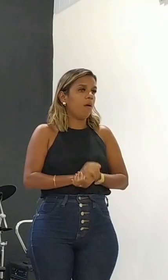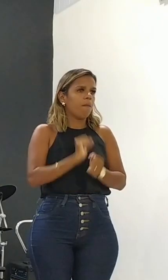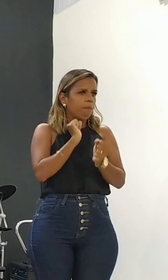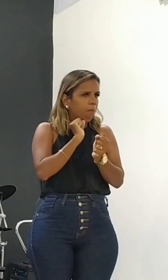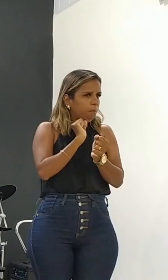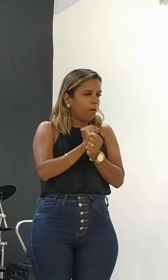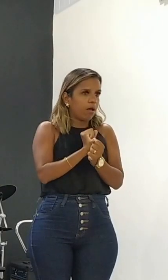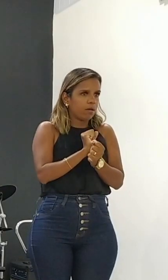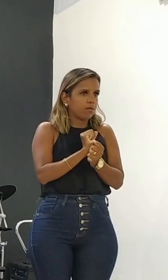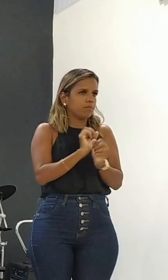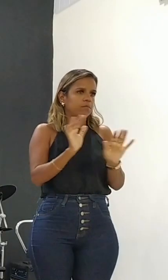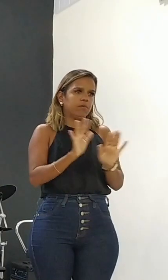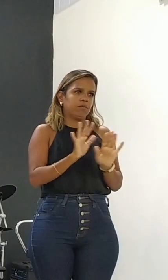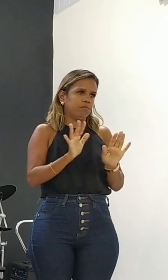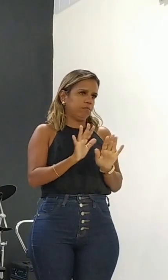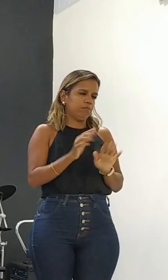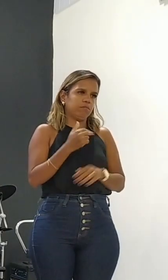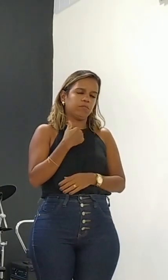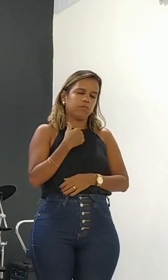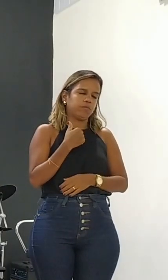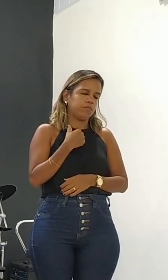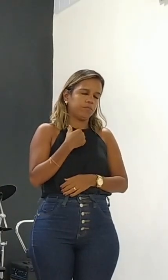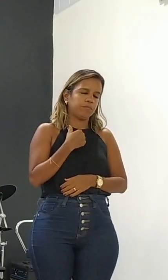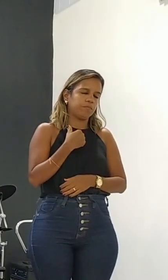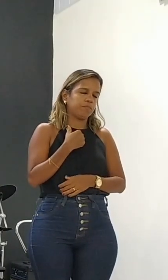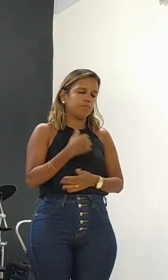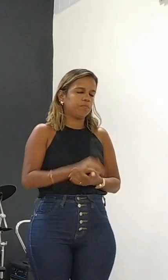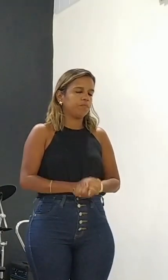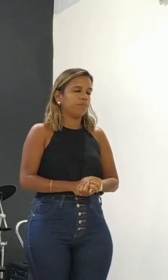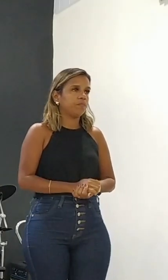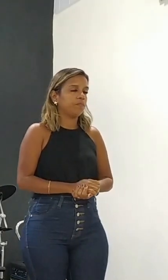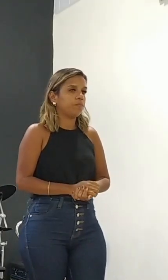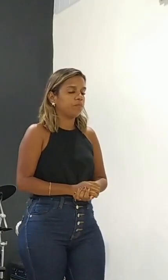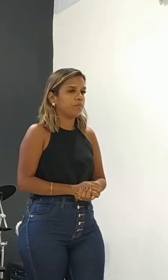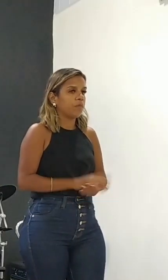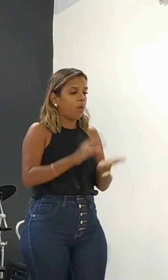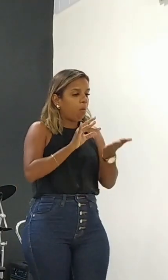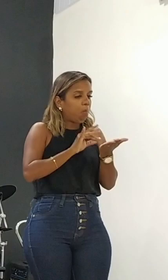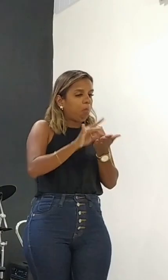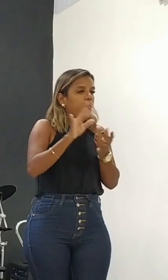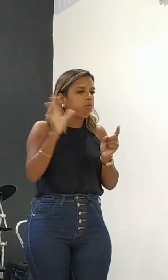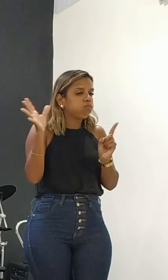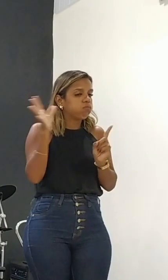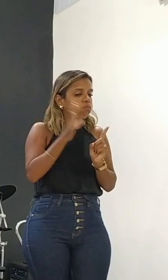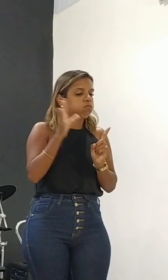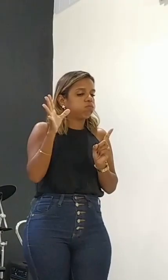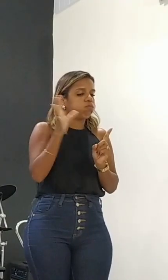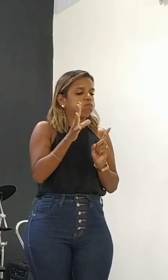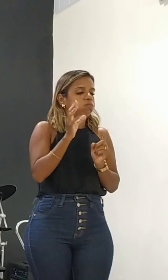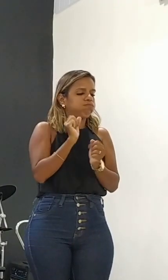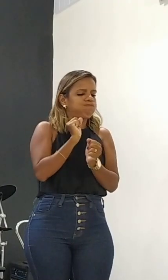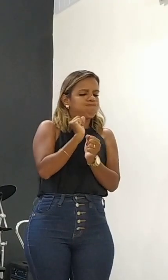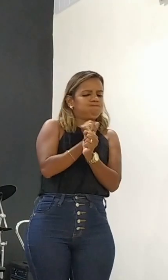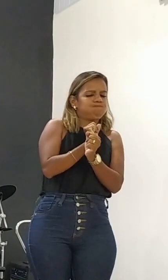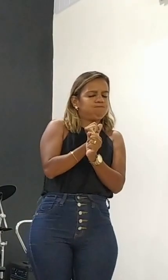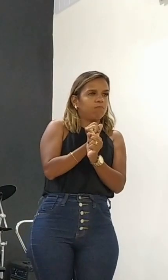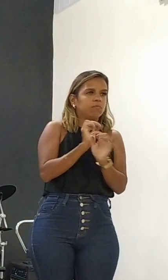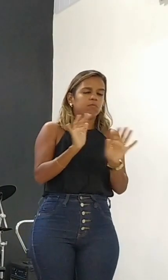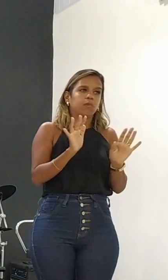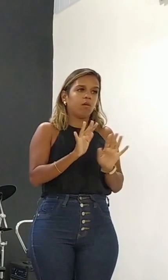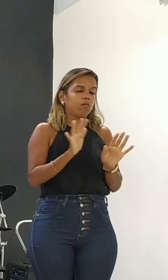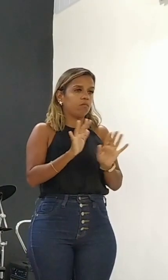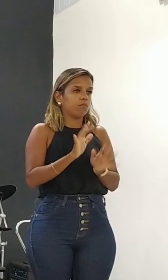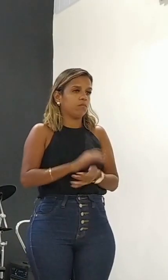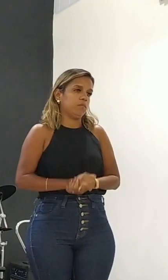pare a obra que Deus colocou nas suas mãos. Não deixe o inimigo te paralisar. Eles